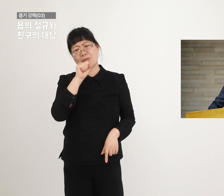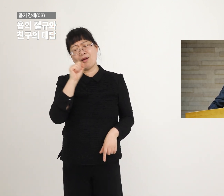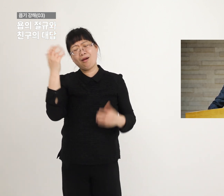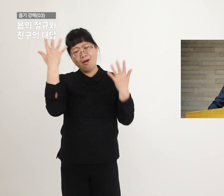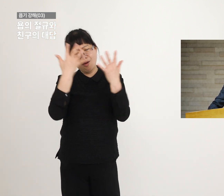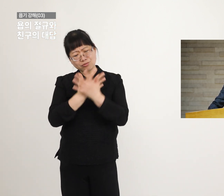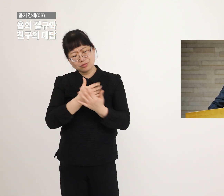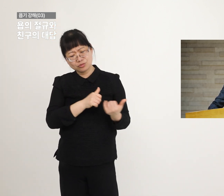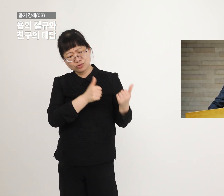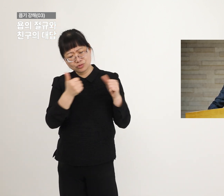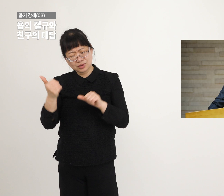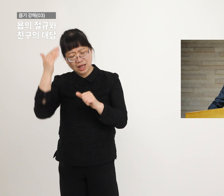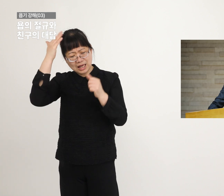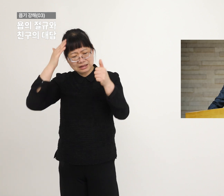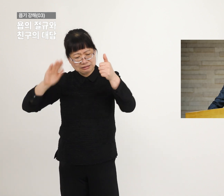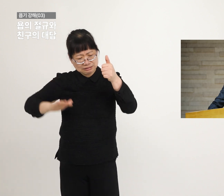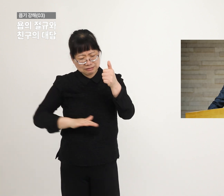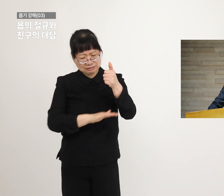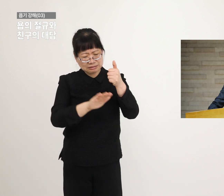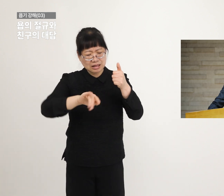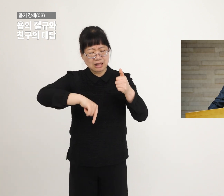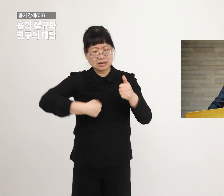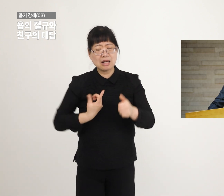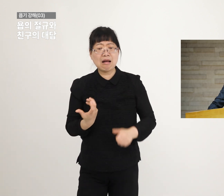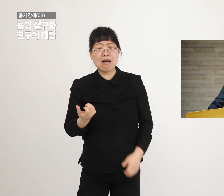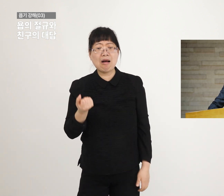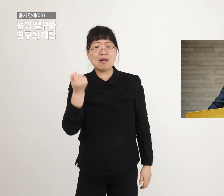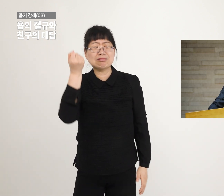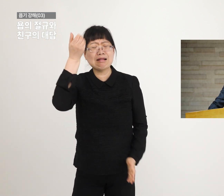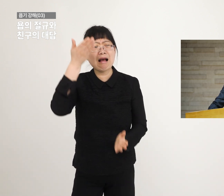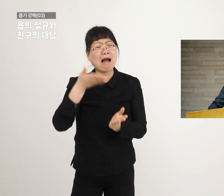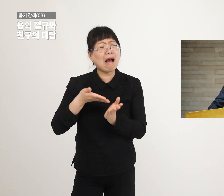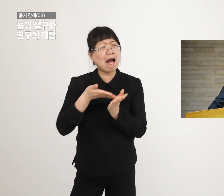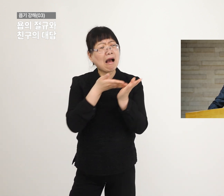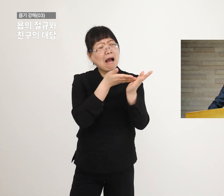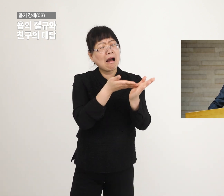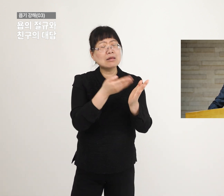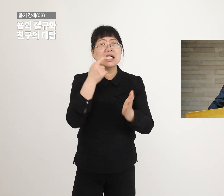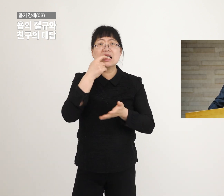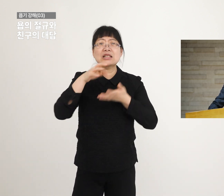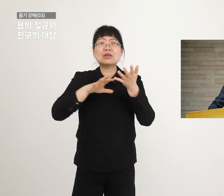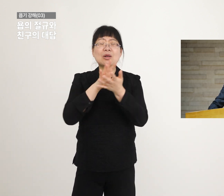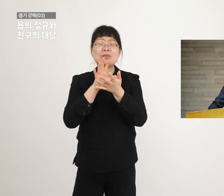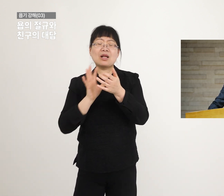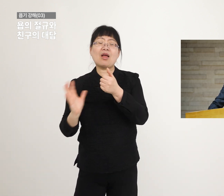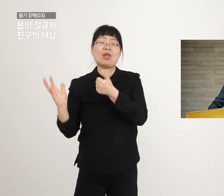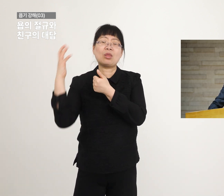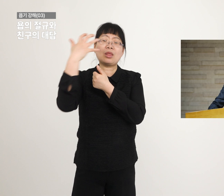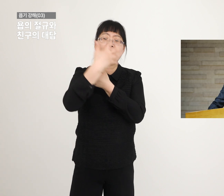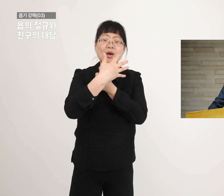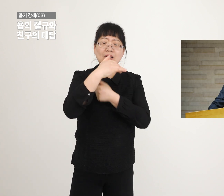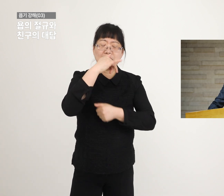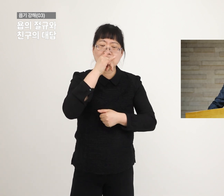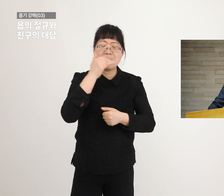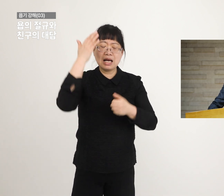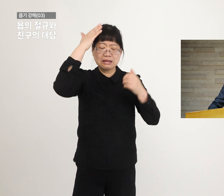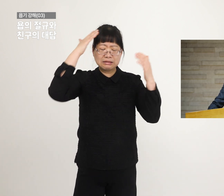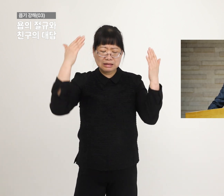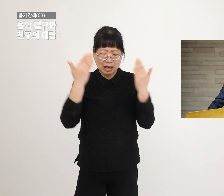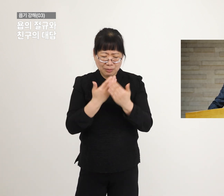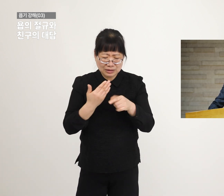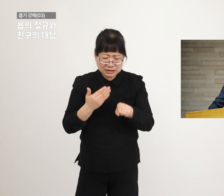어둠과 죽음의 그늘이 그날을 자기의 것이라 주장하였더라면 구름이 그 위에 덮였더라면 흑암이